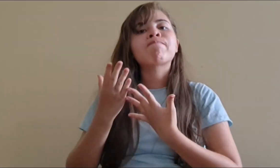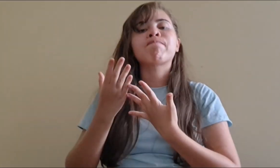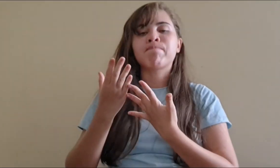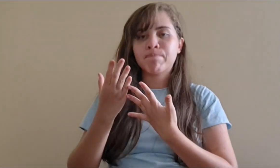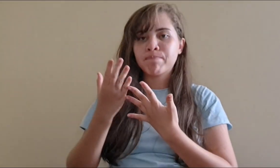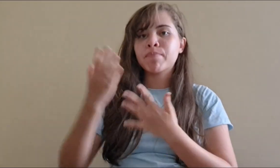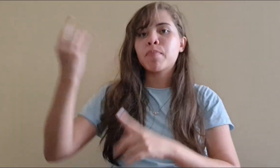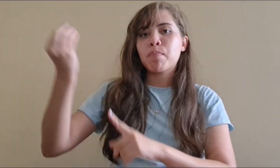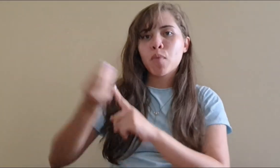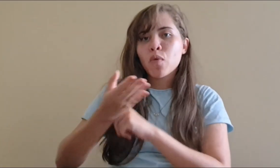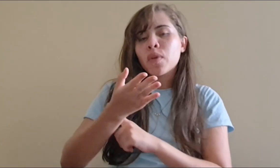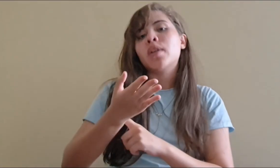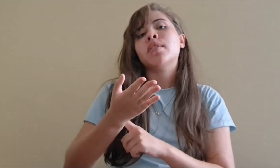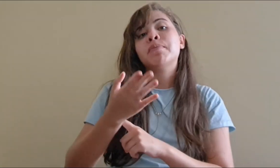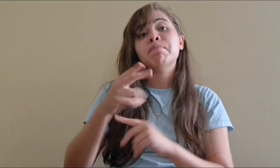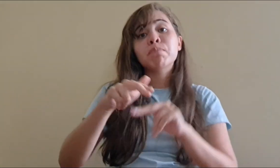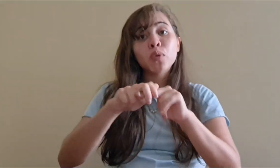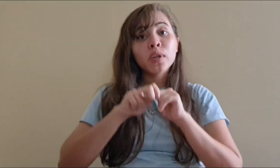dentro do Evangelho, eles têm revelação.